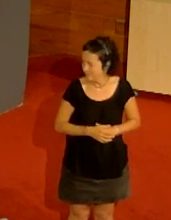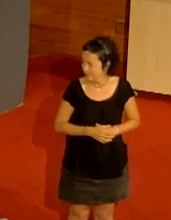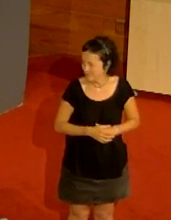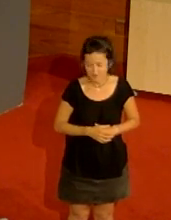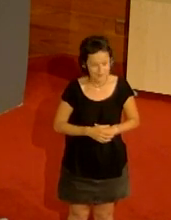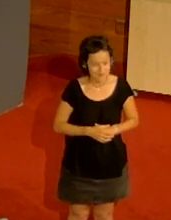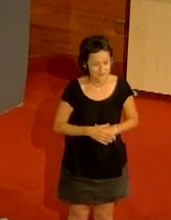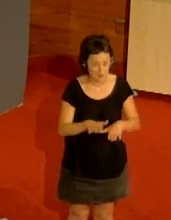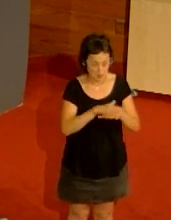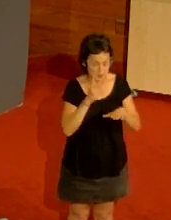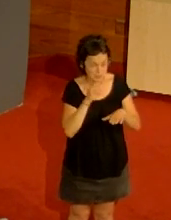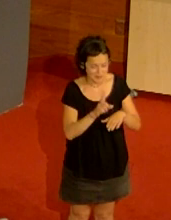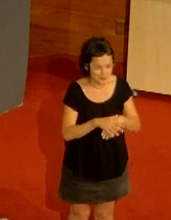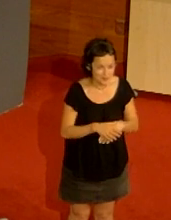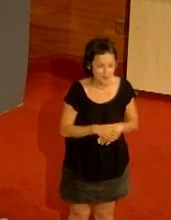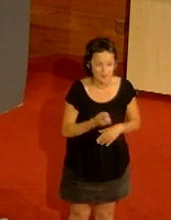Ah, vale, perdón.